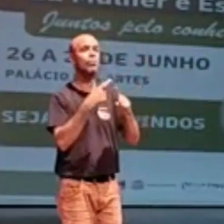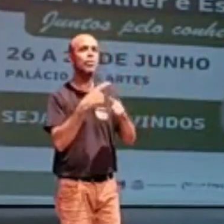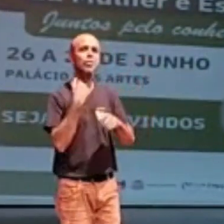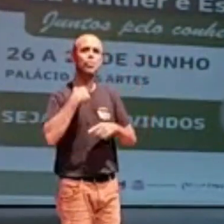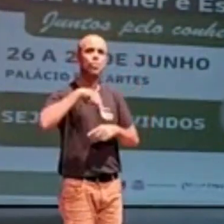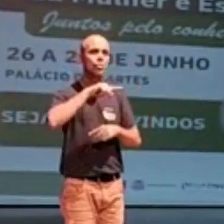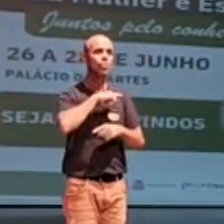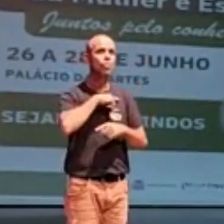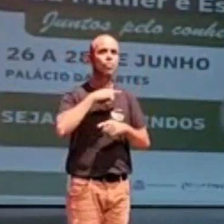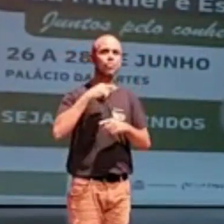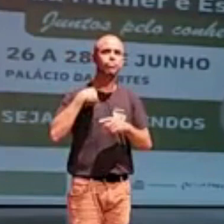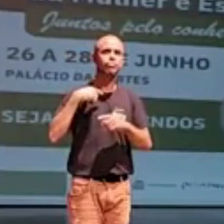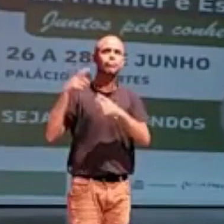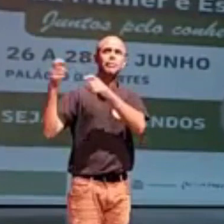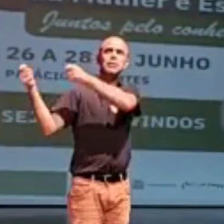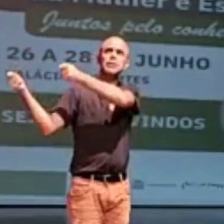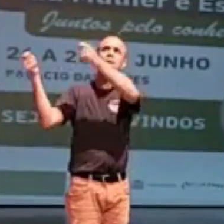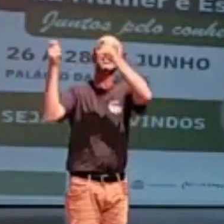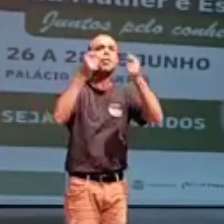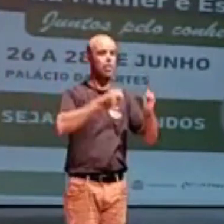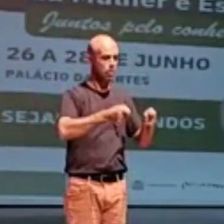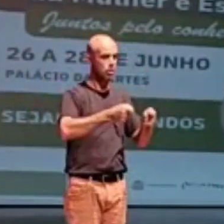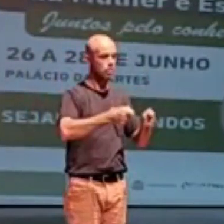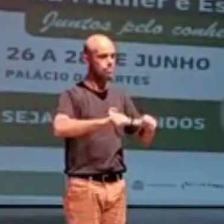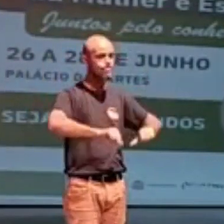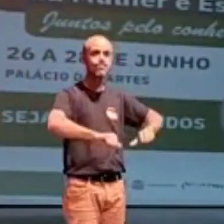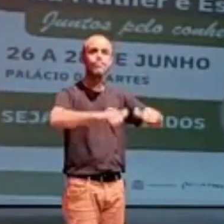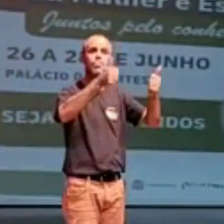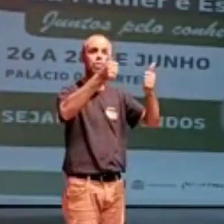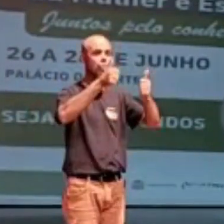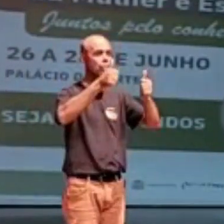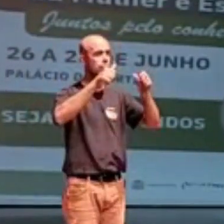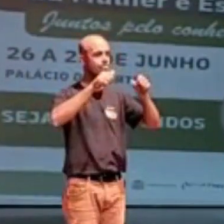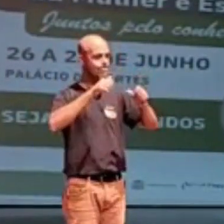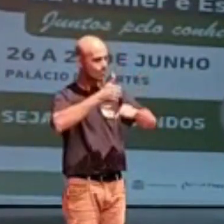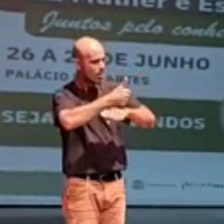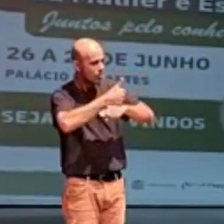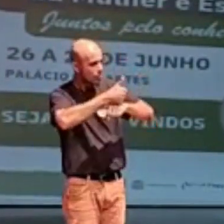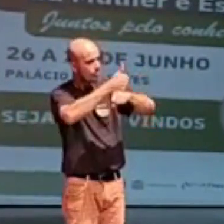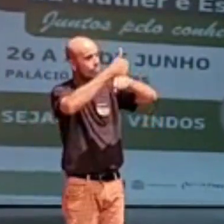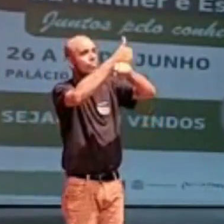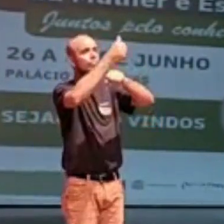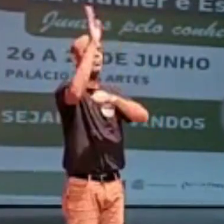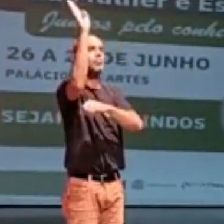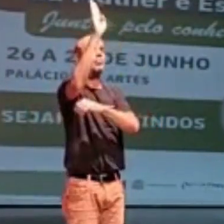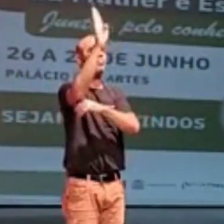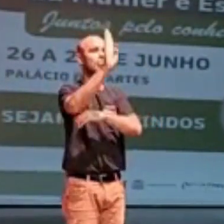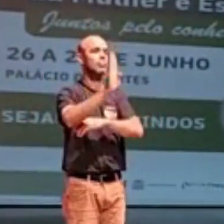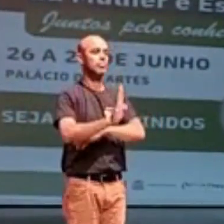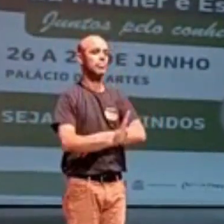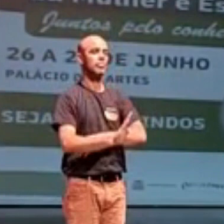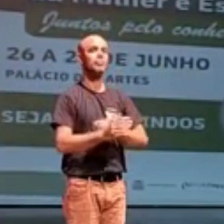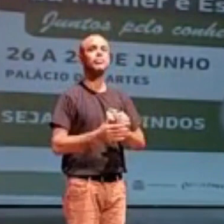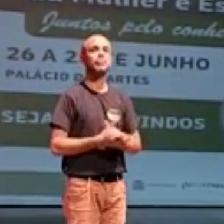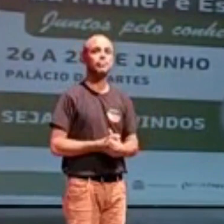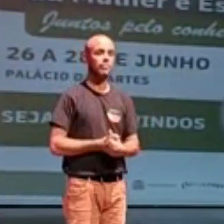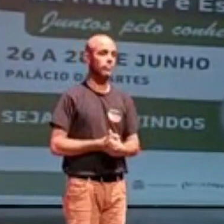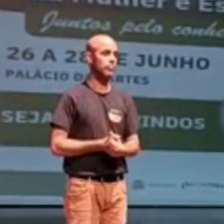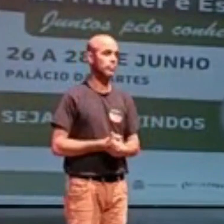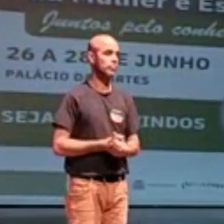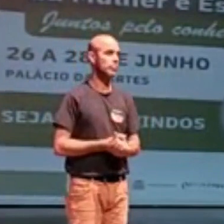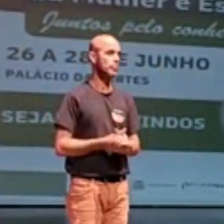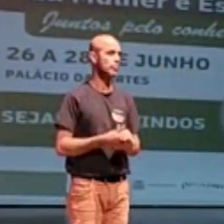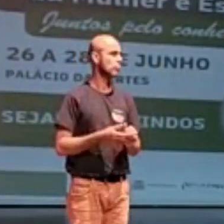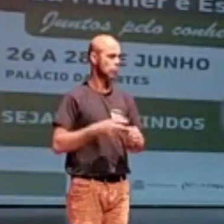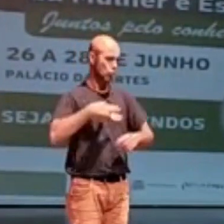conseguiu trazer para a cidade de Praia Grande os melhores especialistas do Brasil. Em todos os